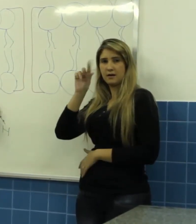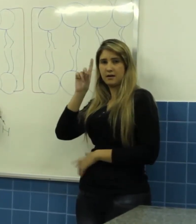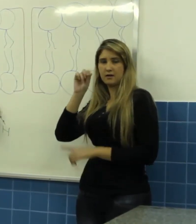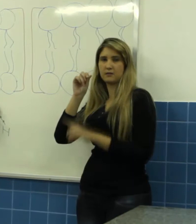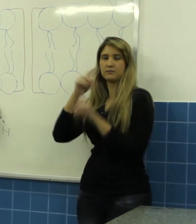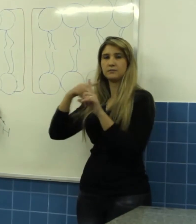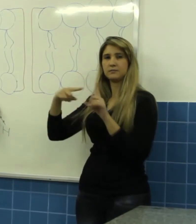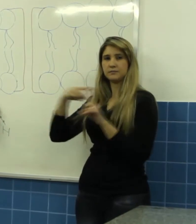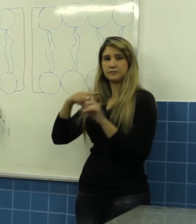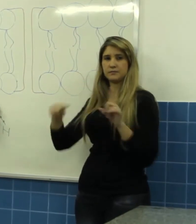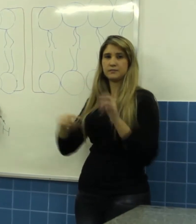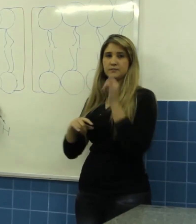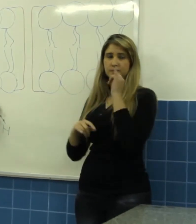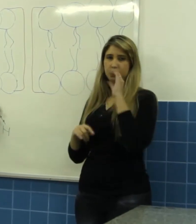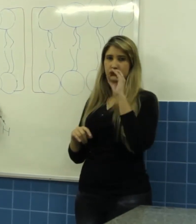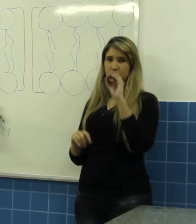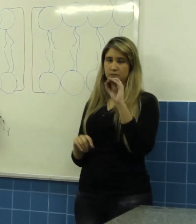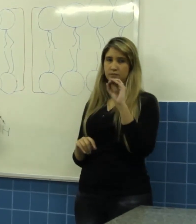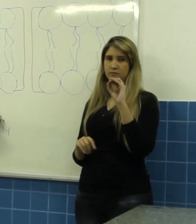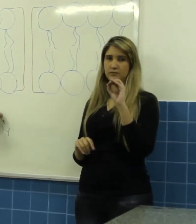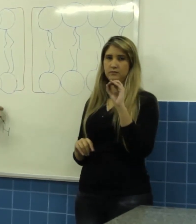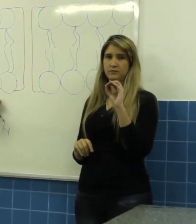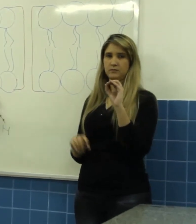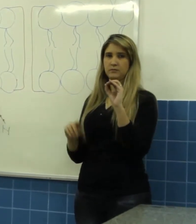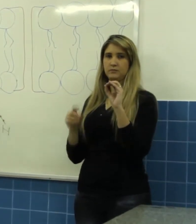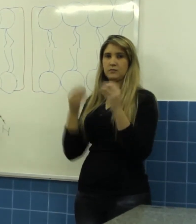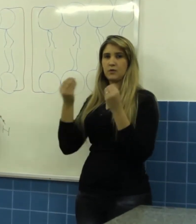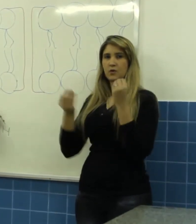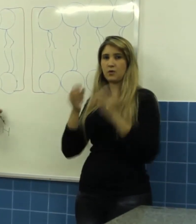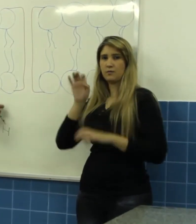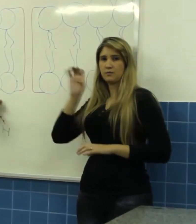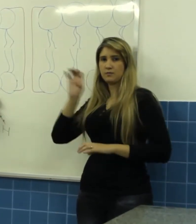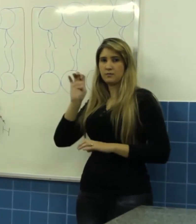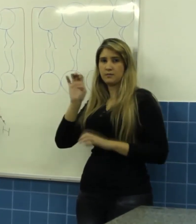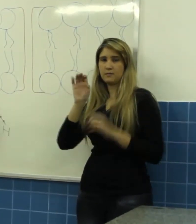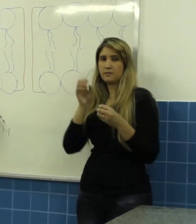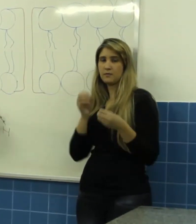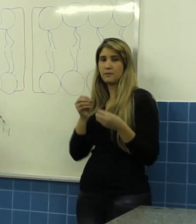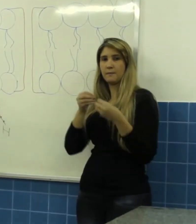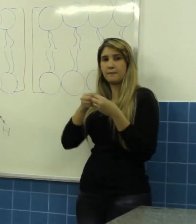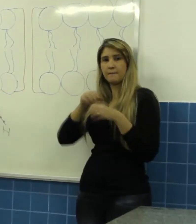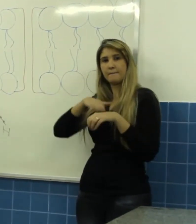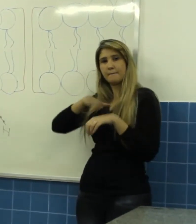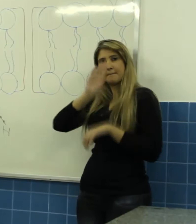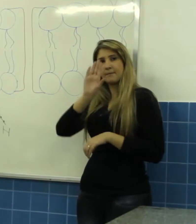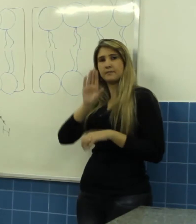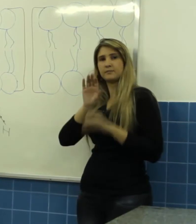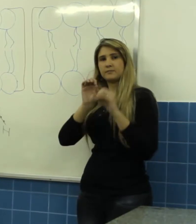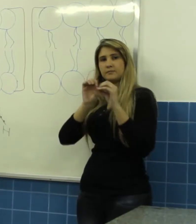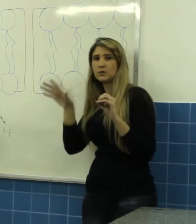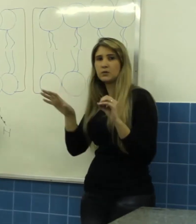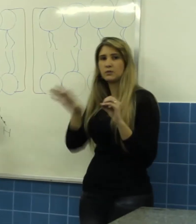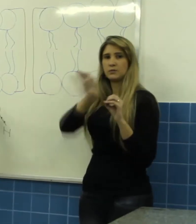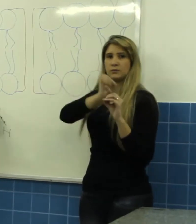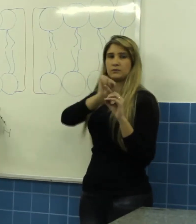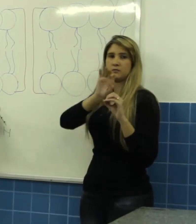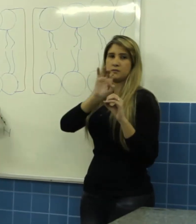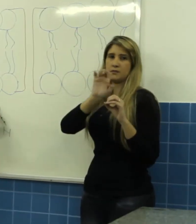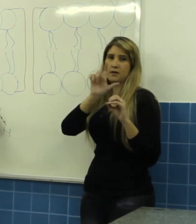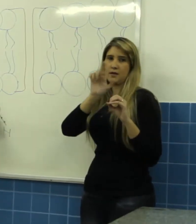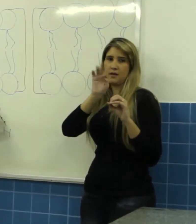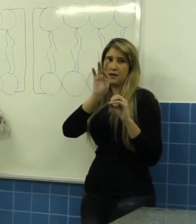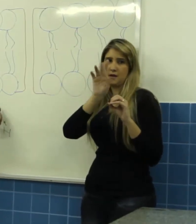No caso do oxigênio, como os elétrons permanecem muito mais tempo na sua órbita, então